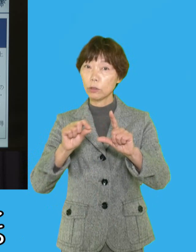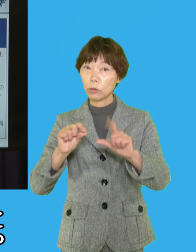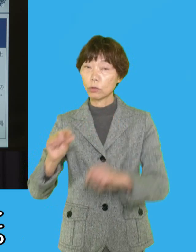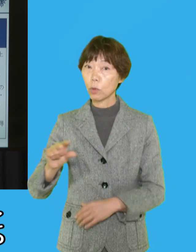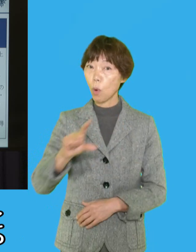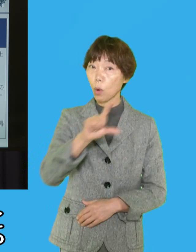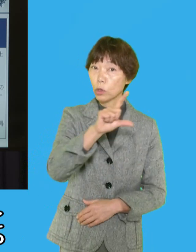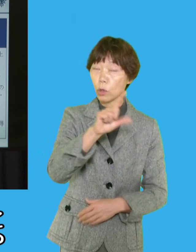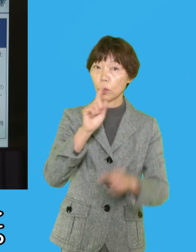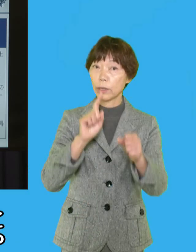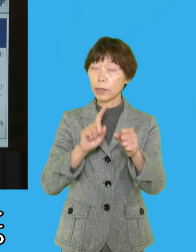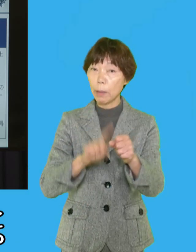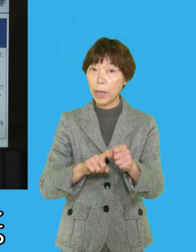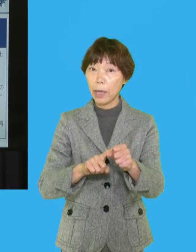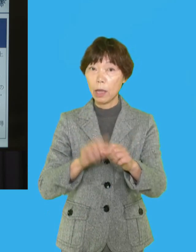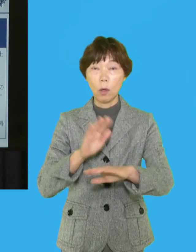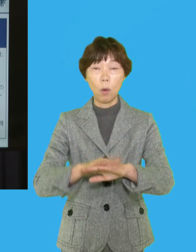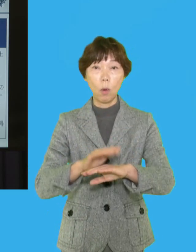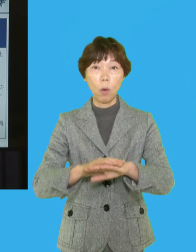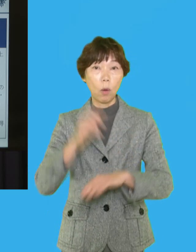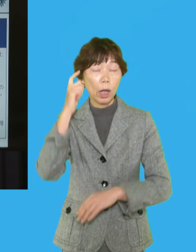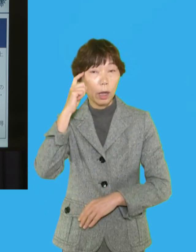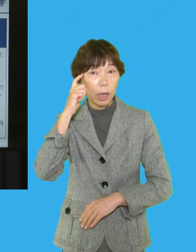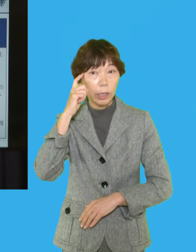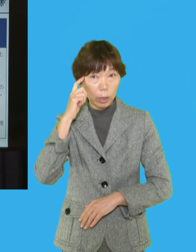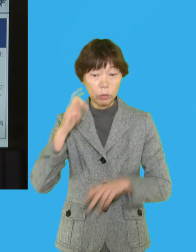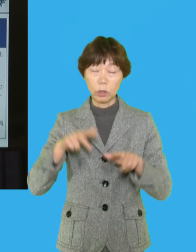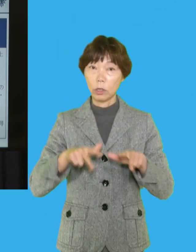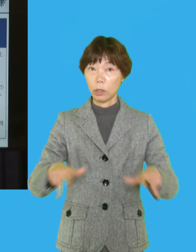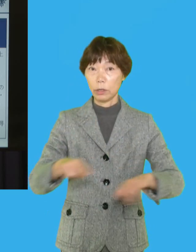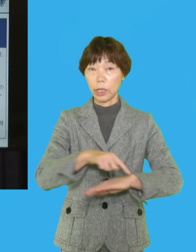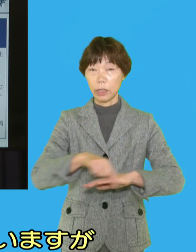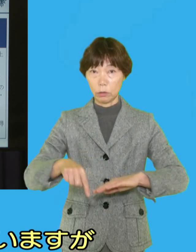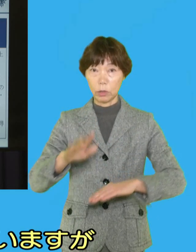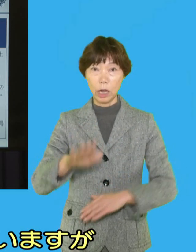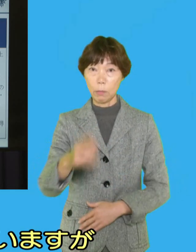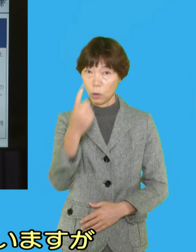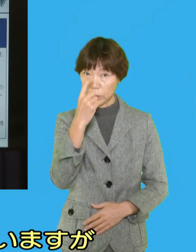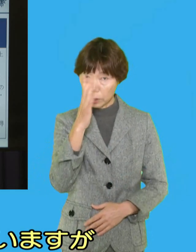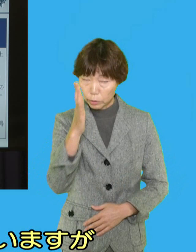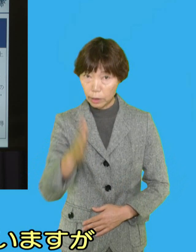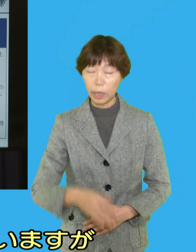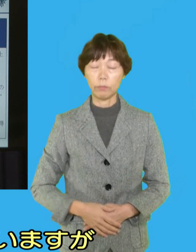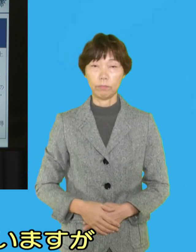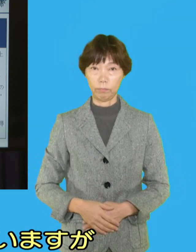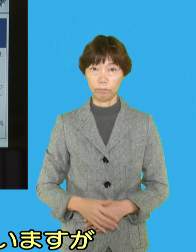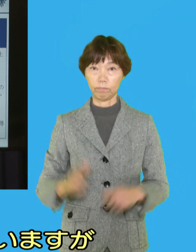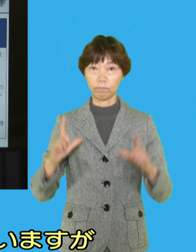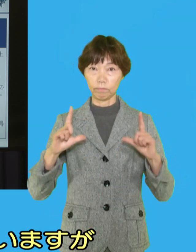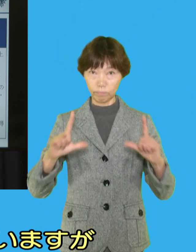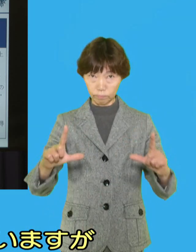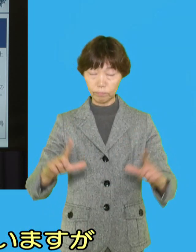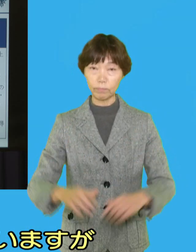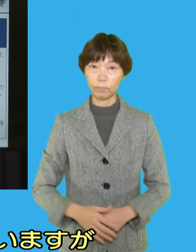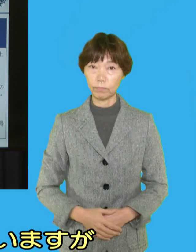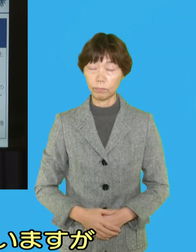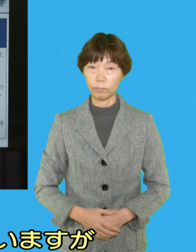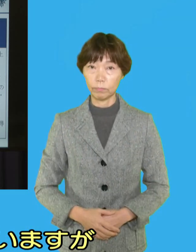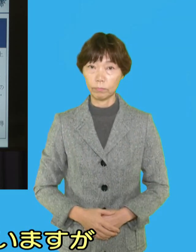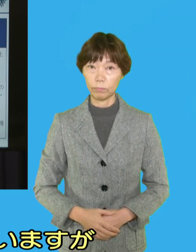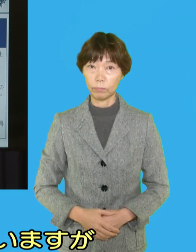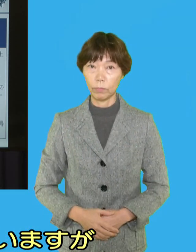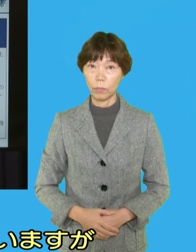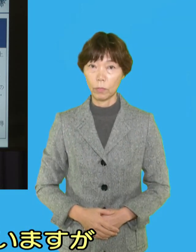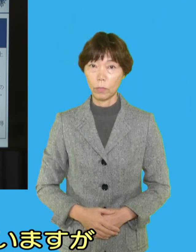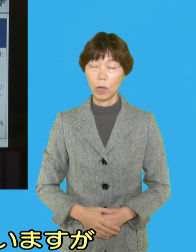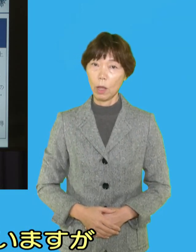させるためにまあ考えていることとか、まあ、政策があればぜひ教えてください。 そうですね、おそらく内